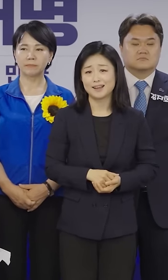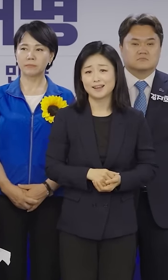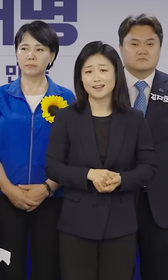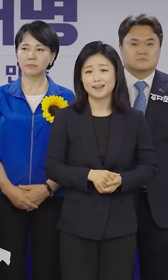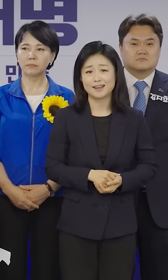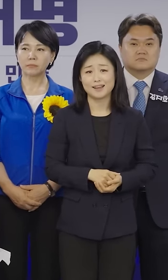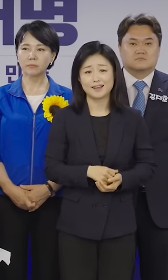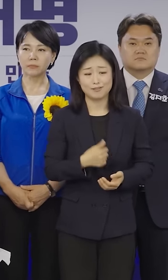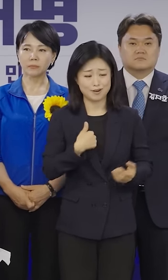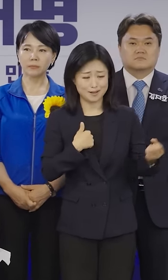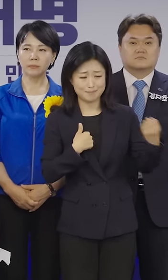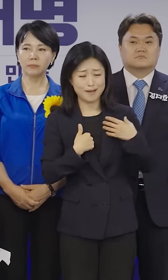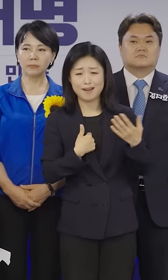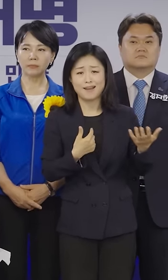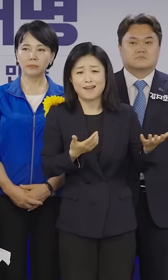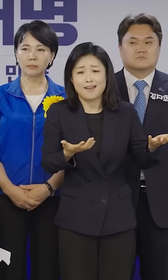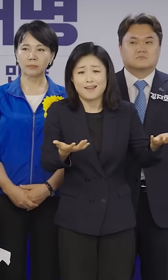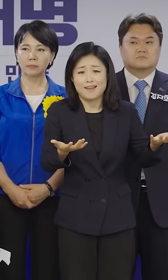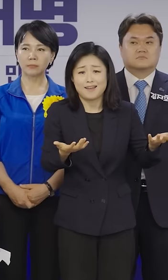하자는 게 없어요.